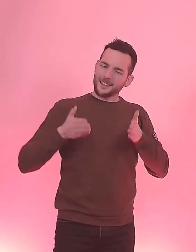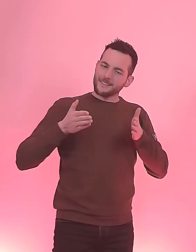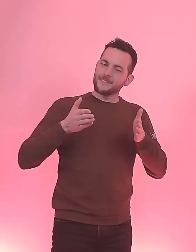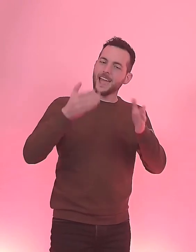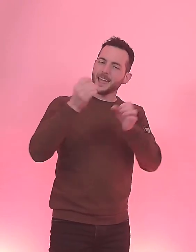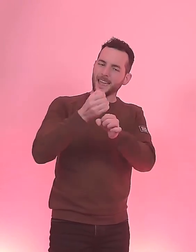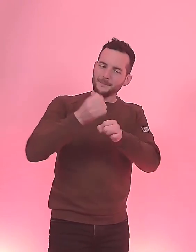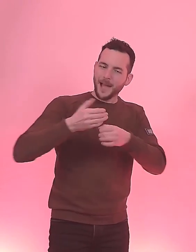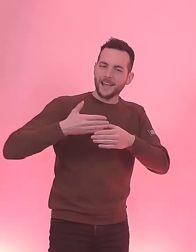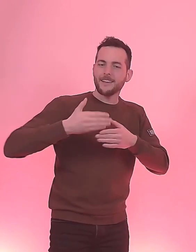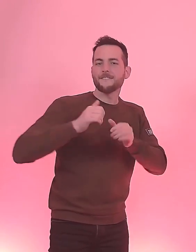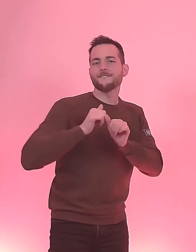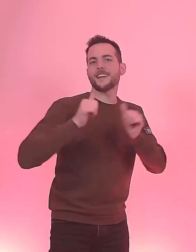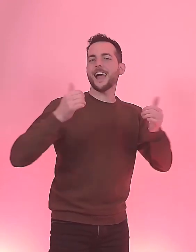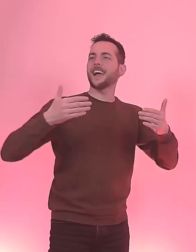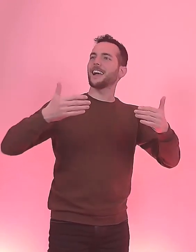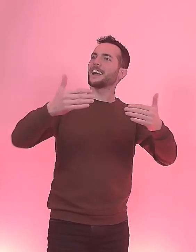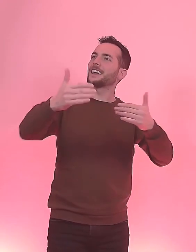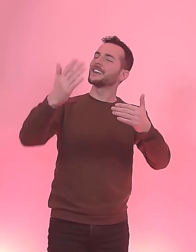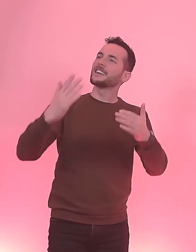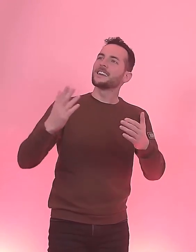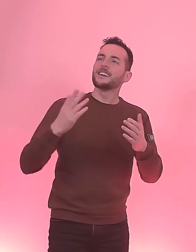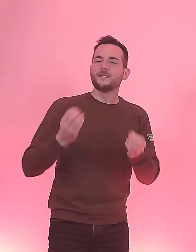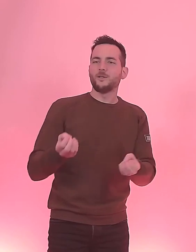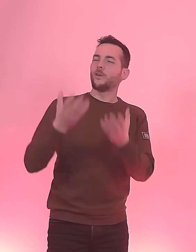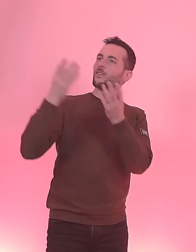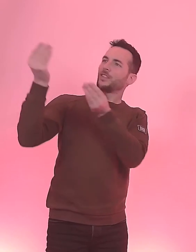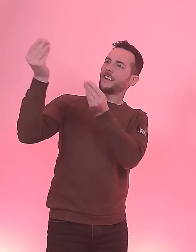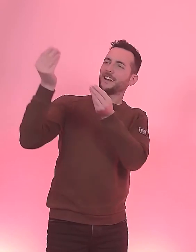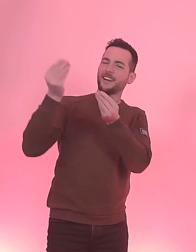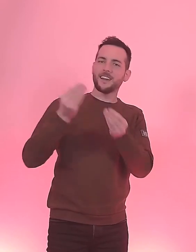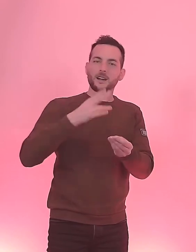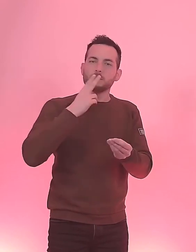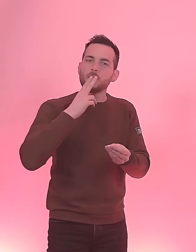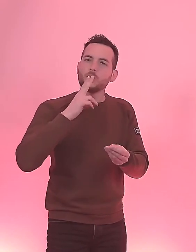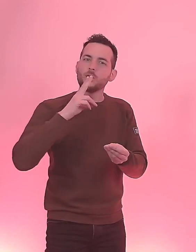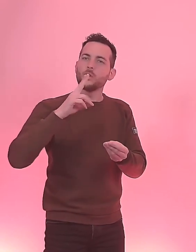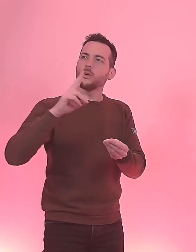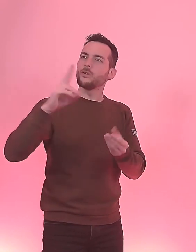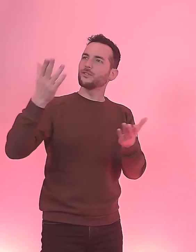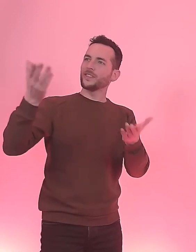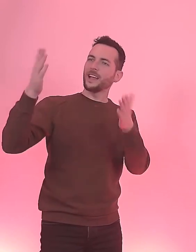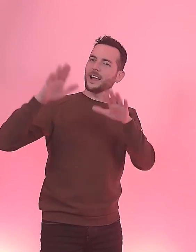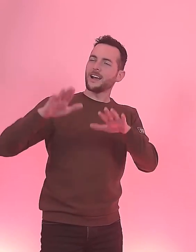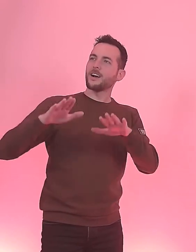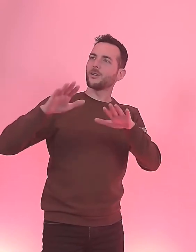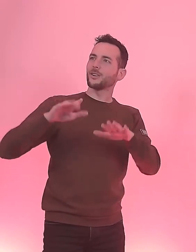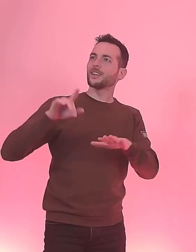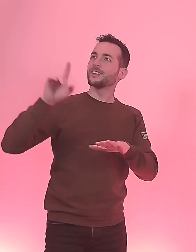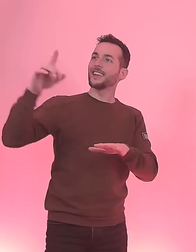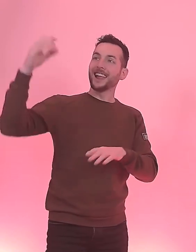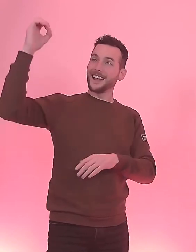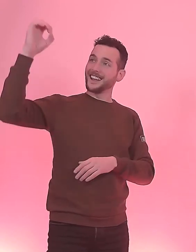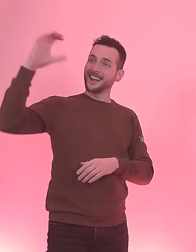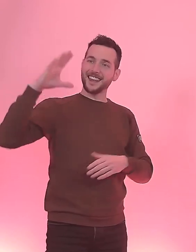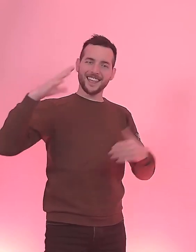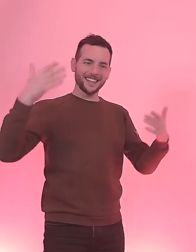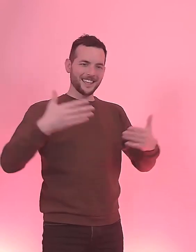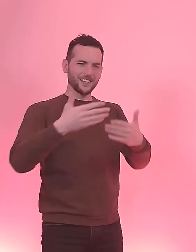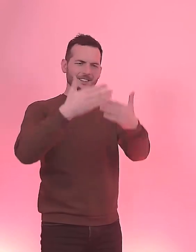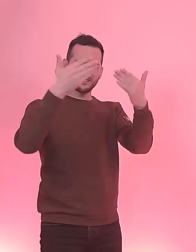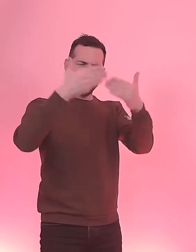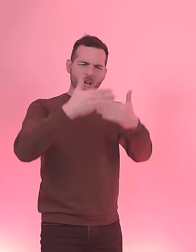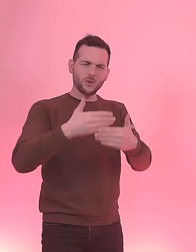hoi weken leuk en promise keer te laat nu smaken